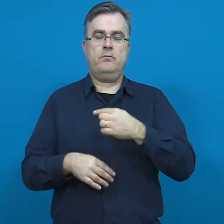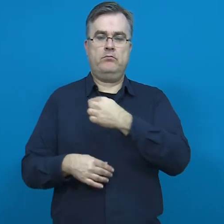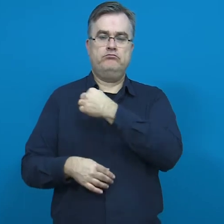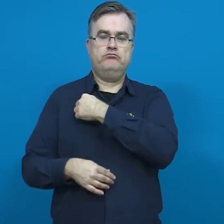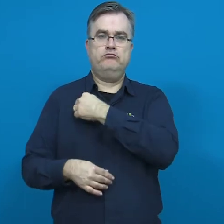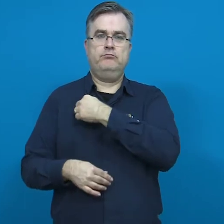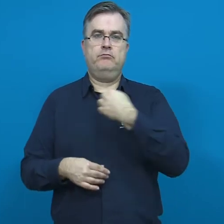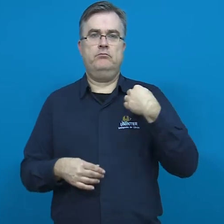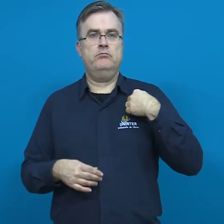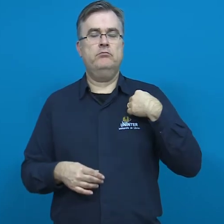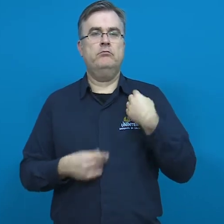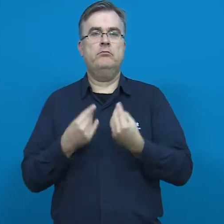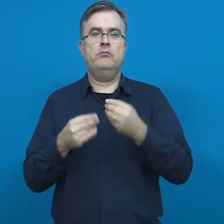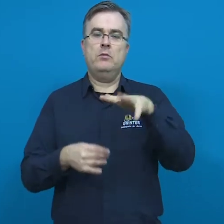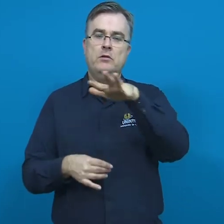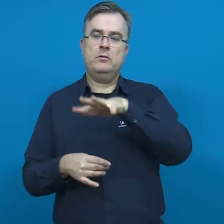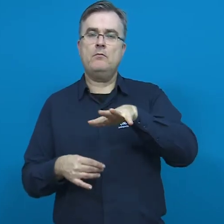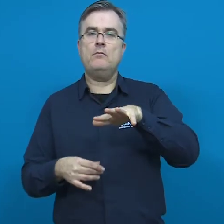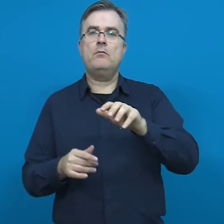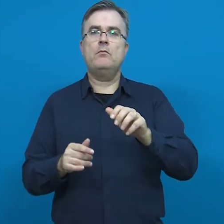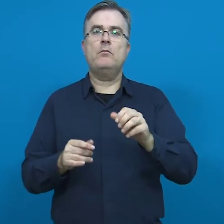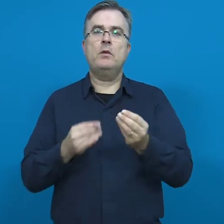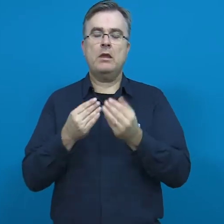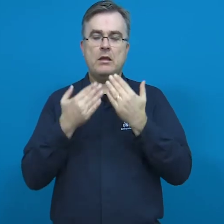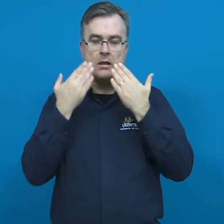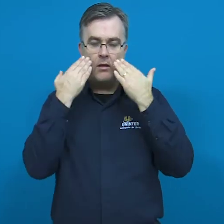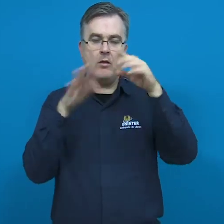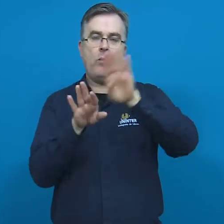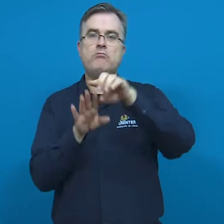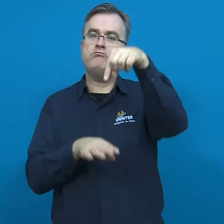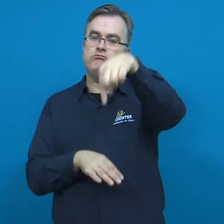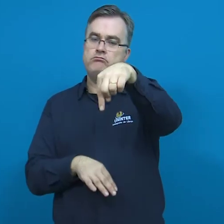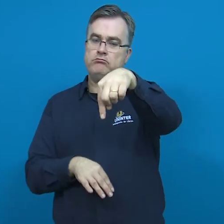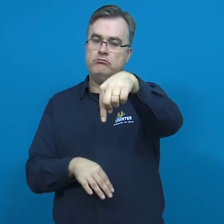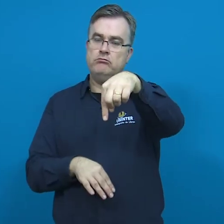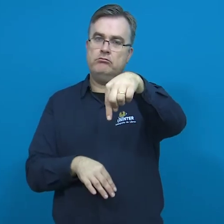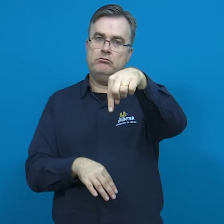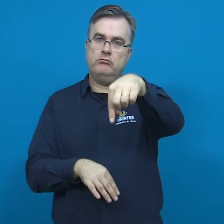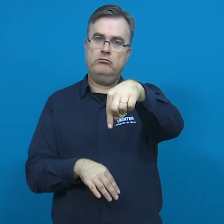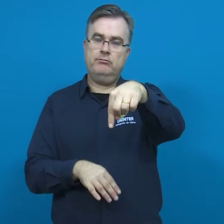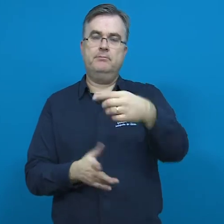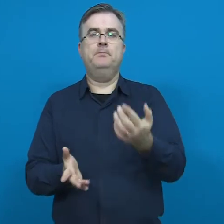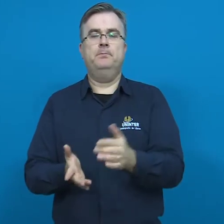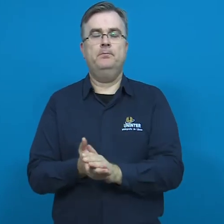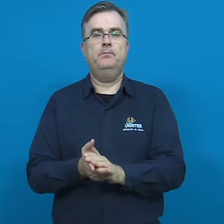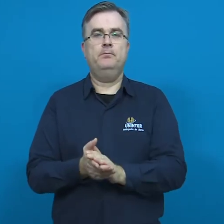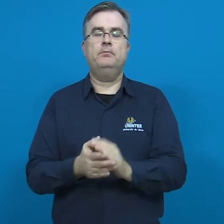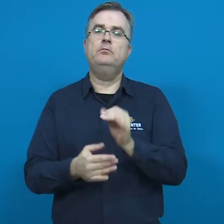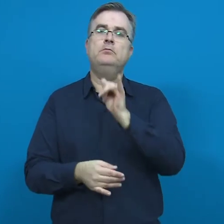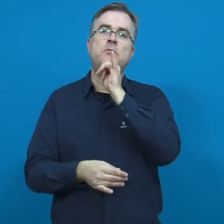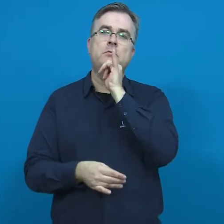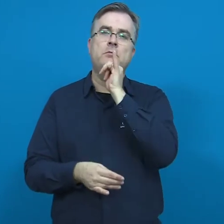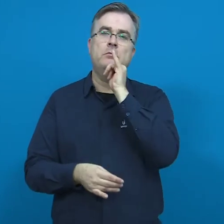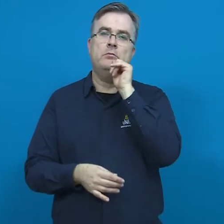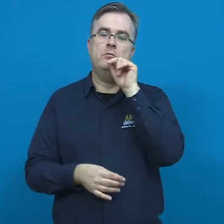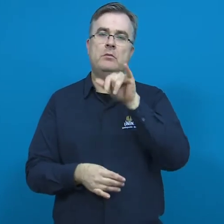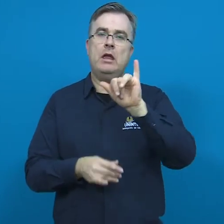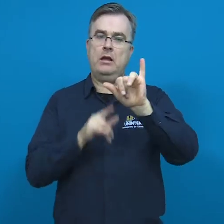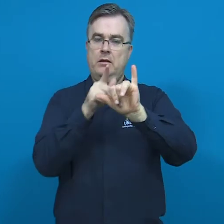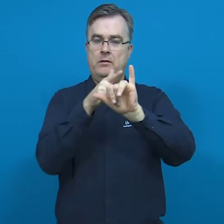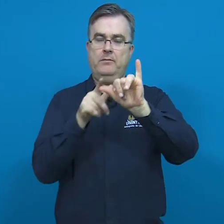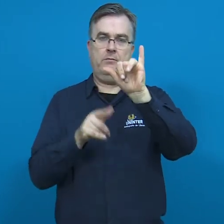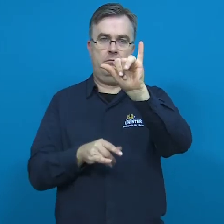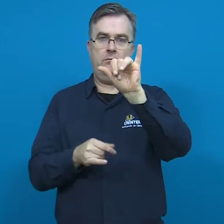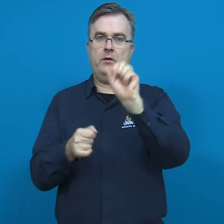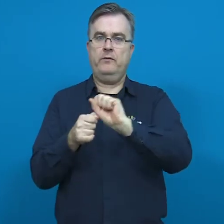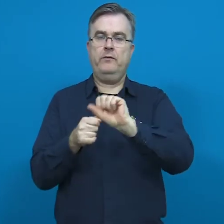no tórax, ou no espaço neutro que é na frente, né, na frente da gente. Então, por exemplo, esse